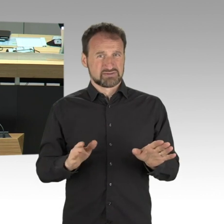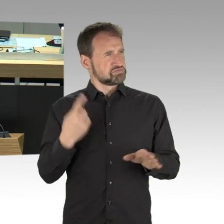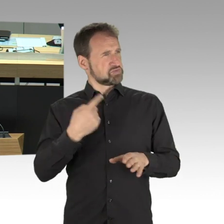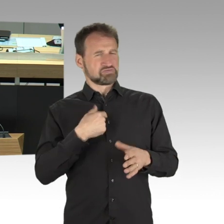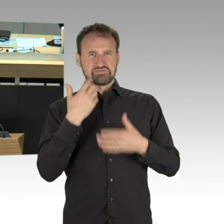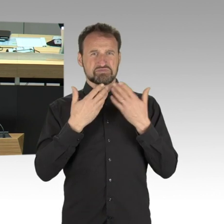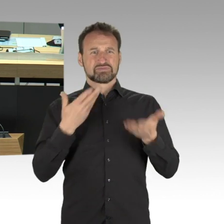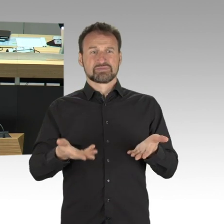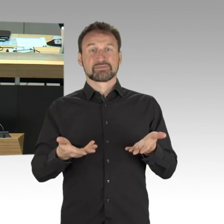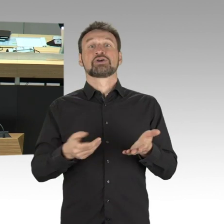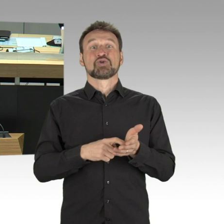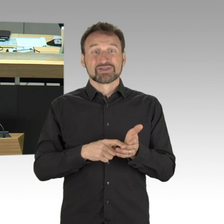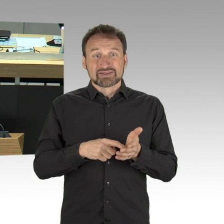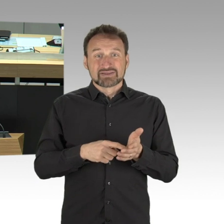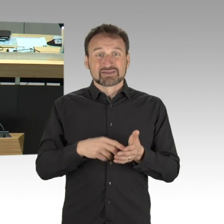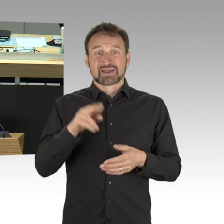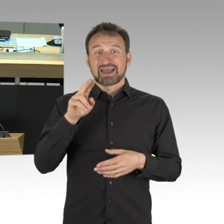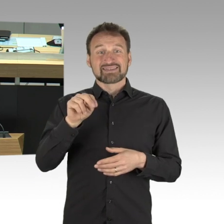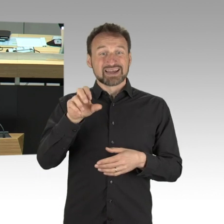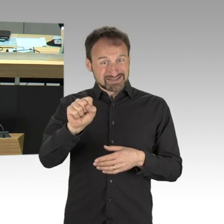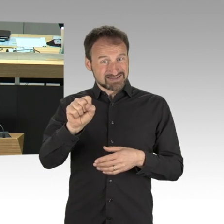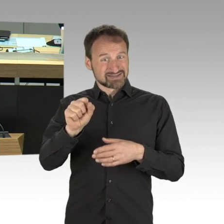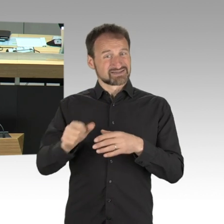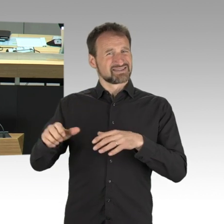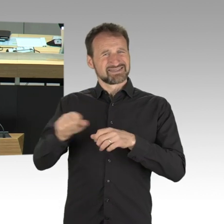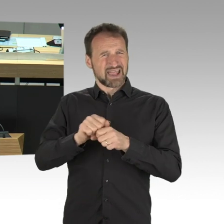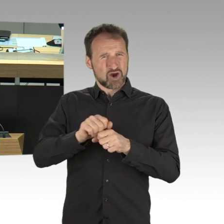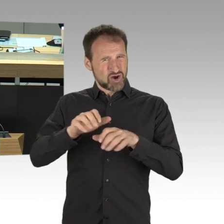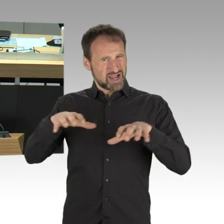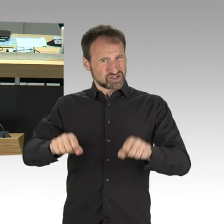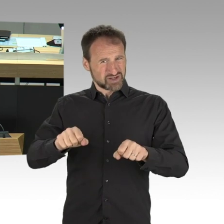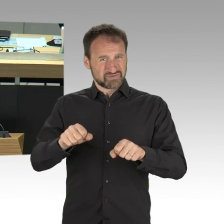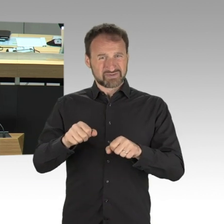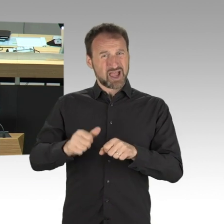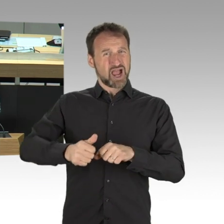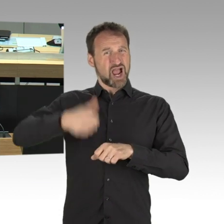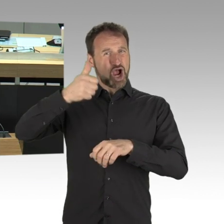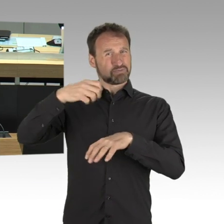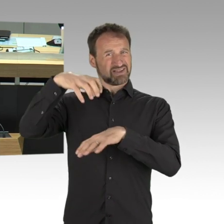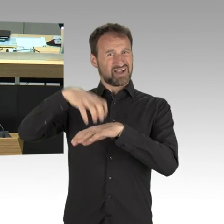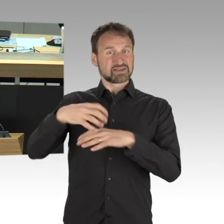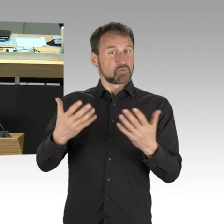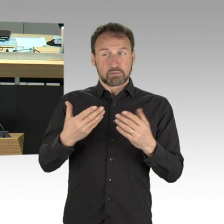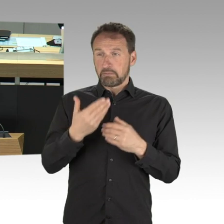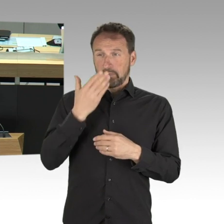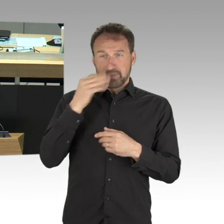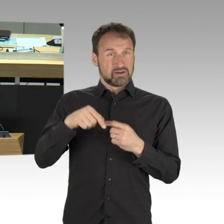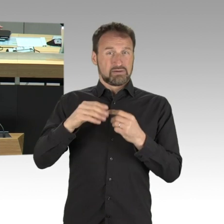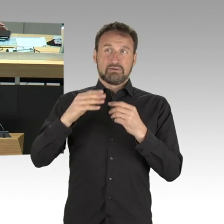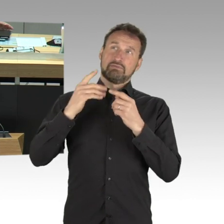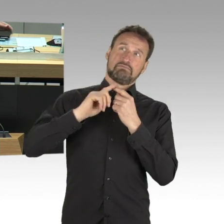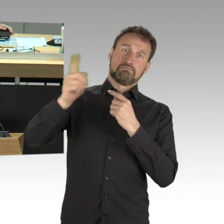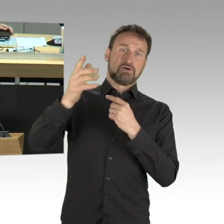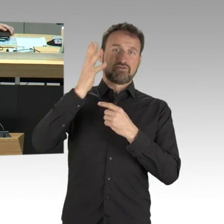Antisemitismusprävention beraten, dann geschieht dies vor diesem geschichtlichen Horizont und in vollem Bewusstsein unserer historischen Verantwortung.